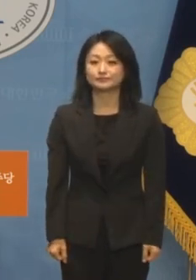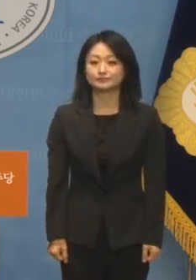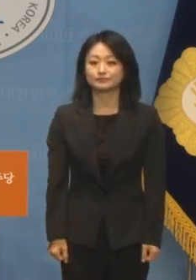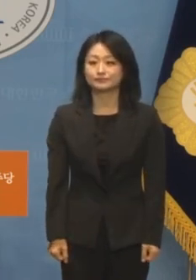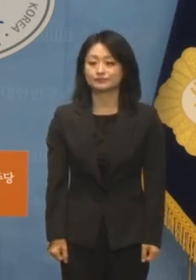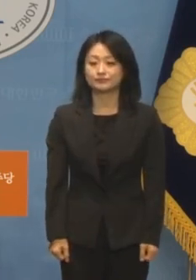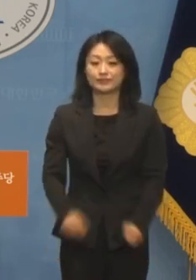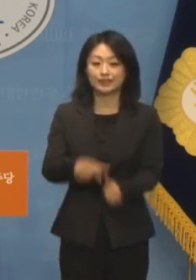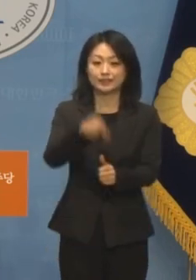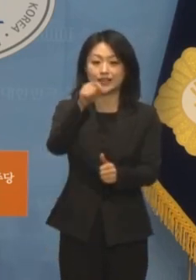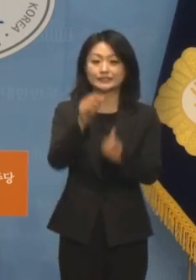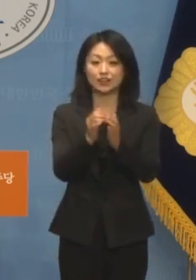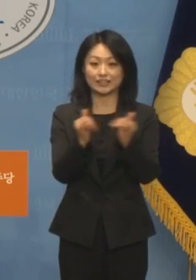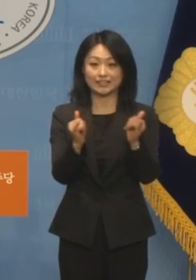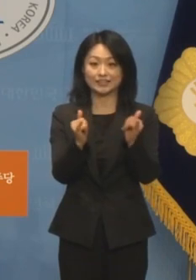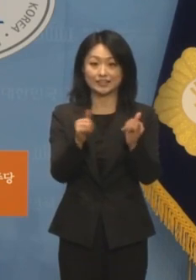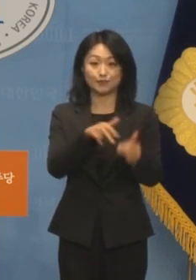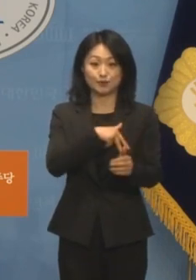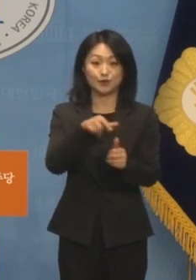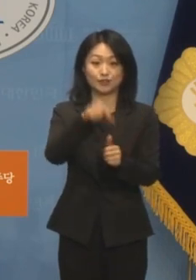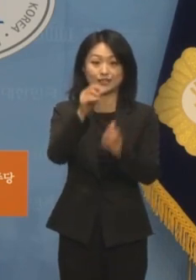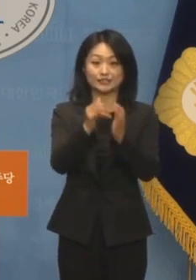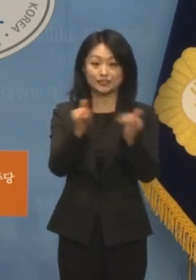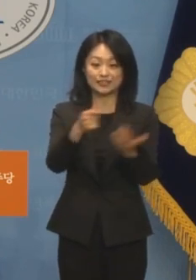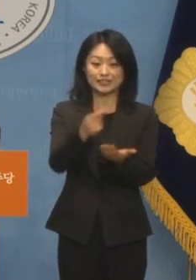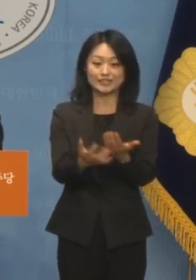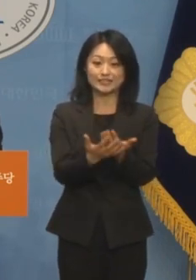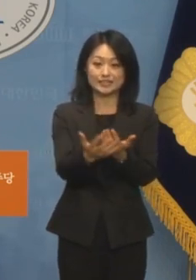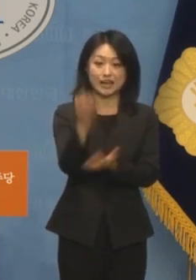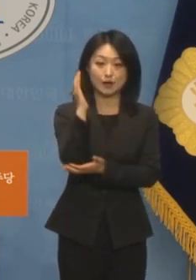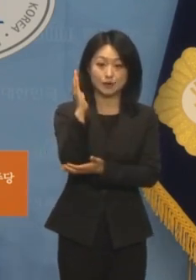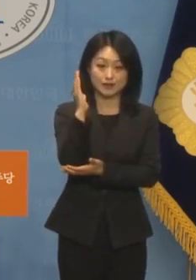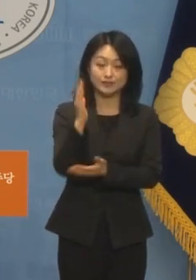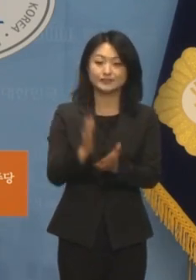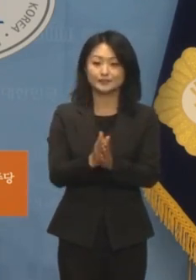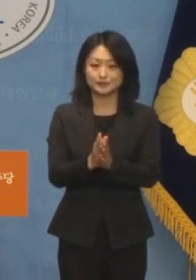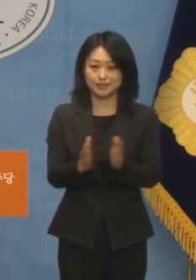그럼 당선인의 기자회견문 낭독이 있겠습니다.